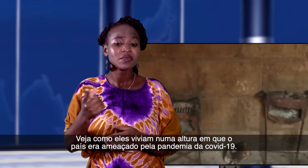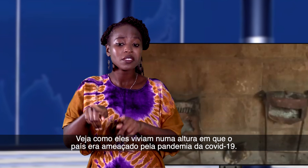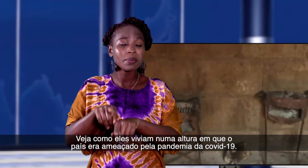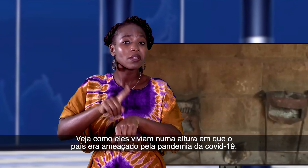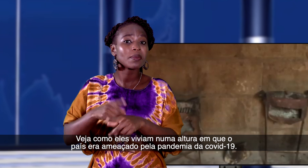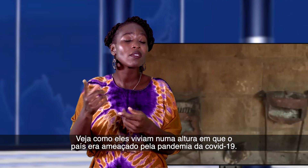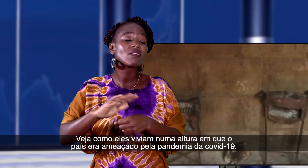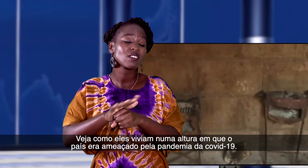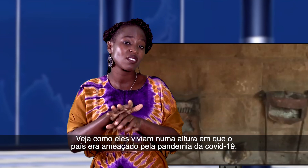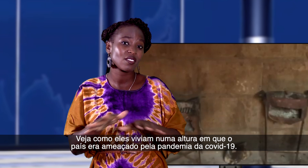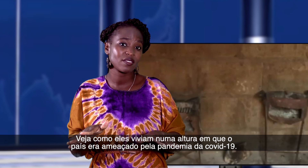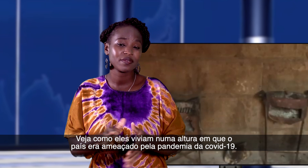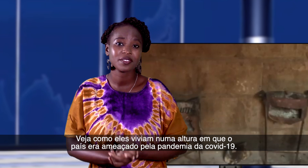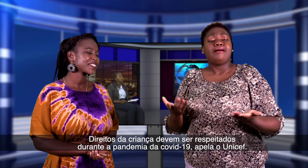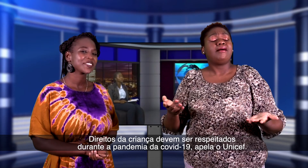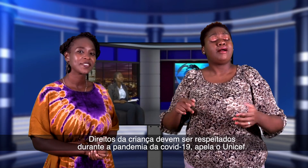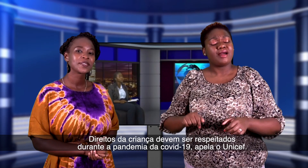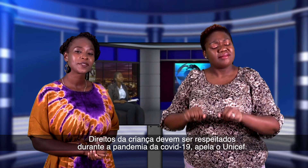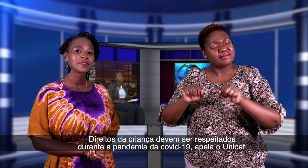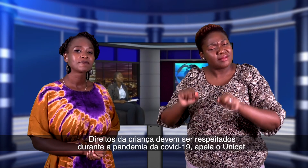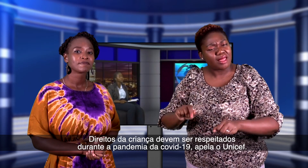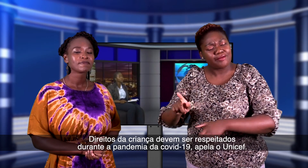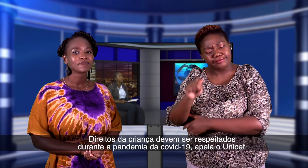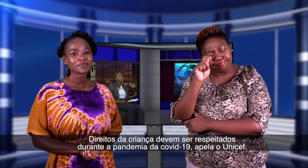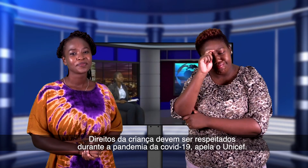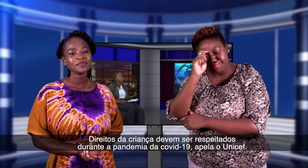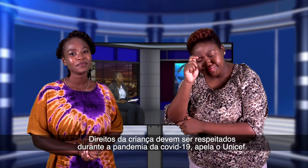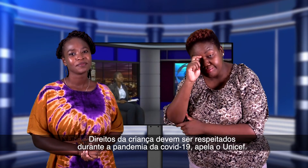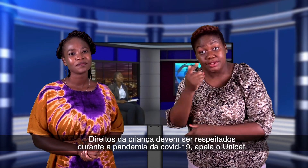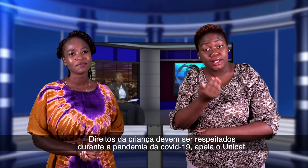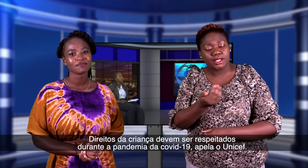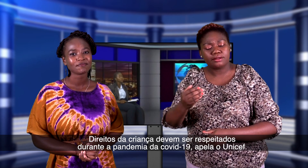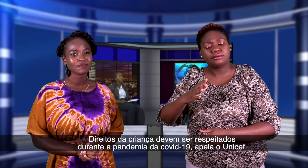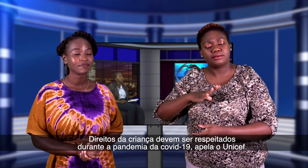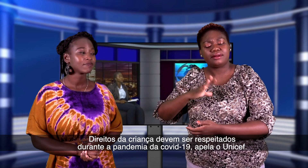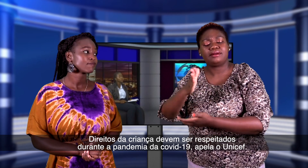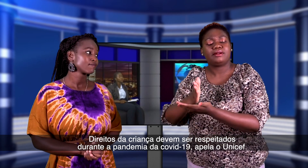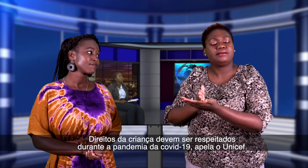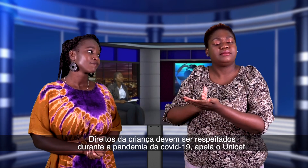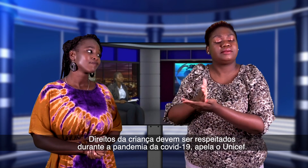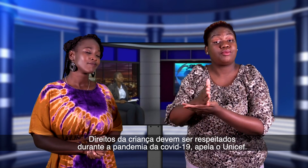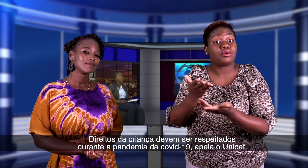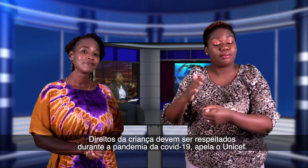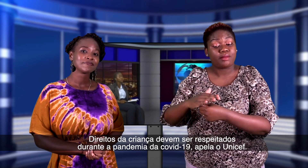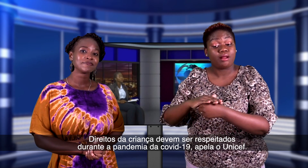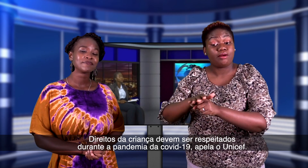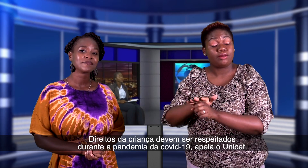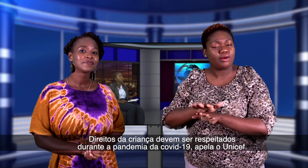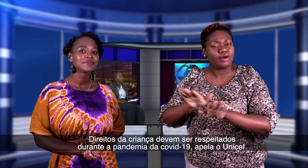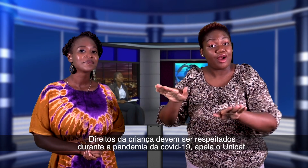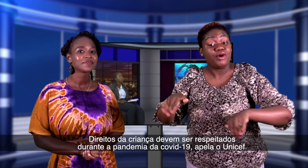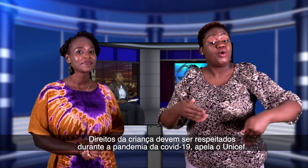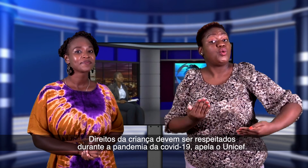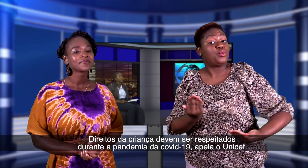pela pandemia da Covid-19. Direitos da criança devem ser respeitados durante a pandemia da